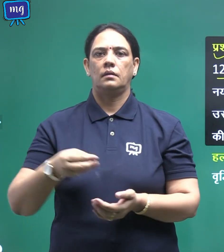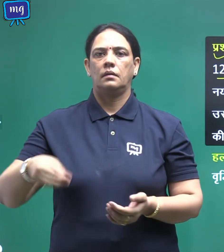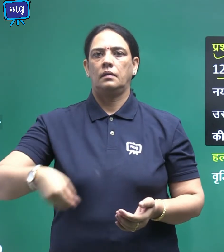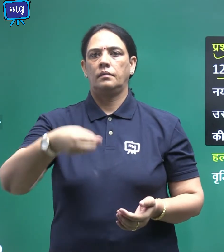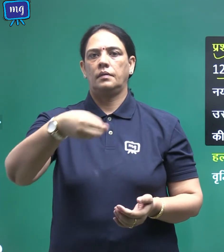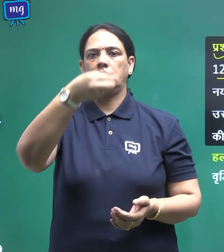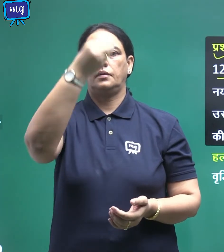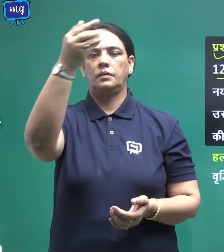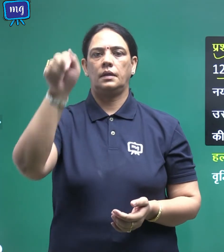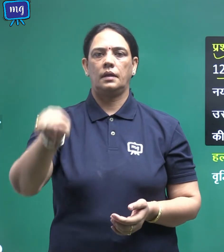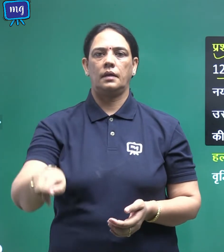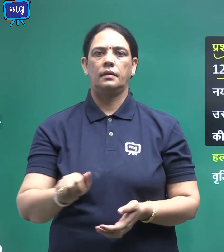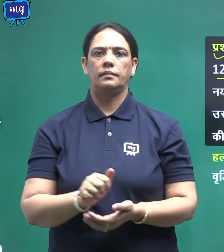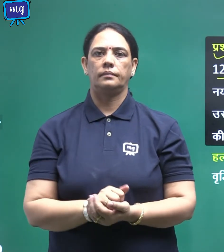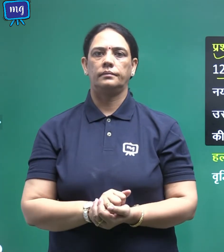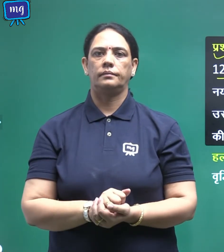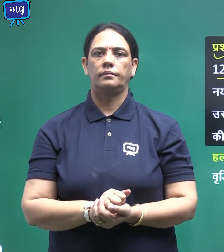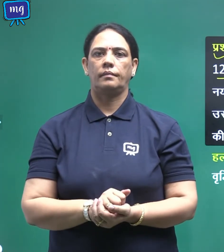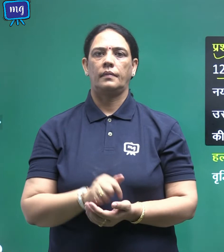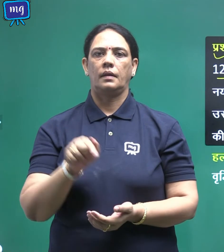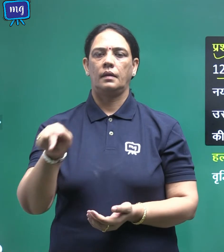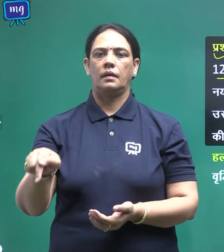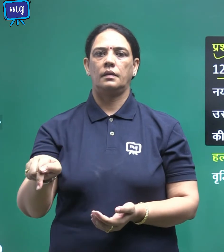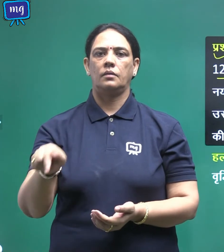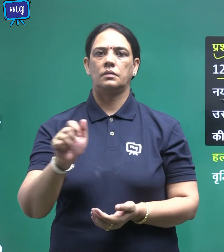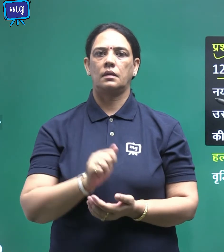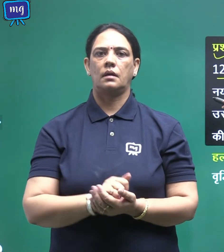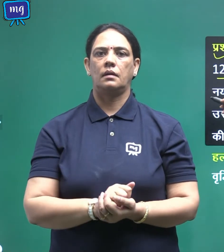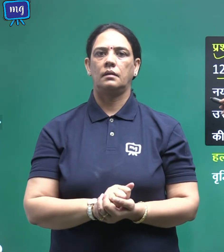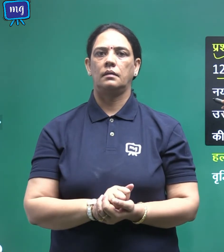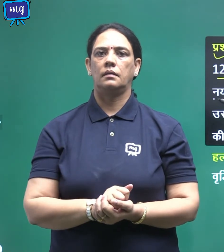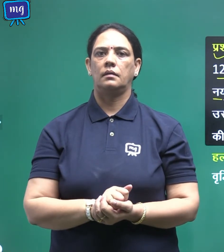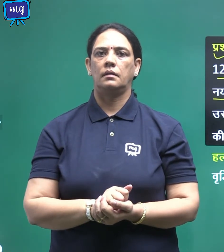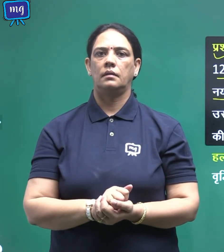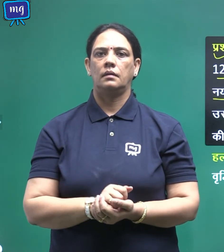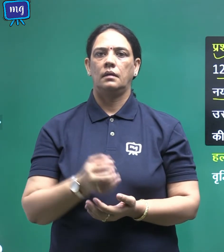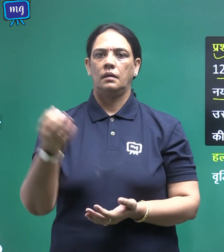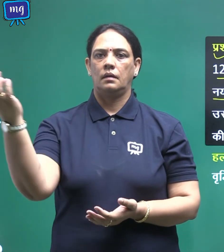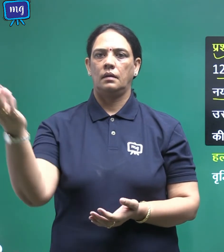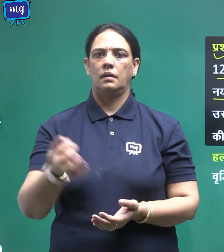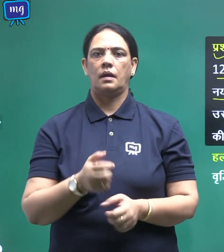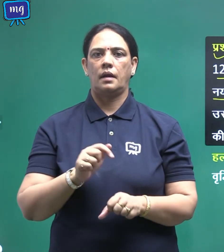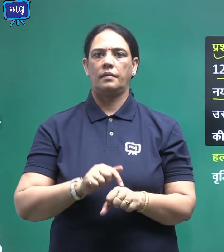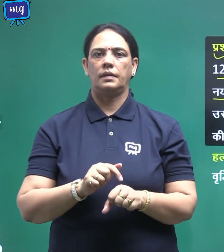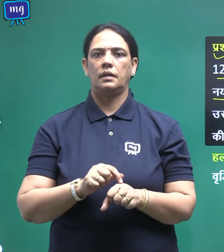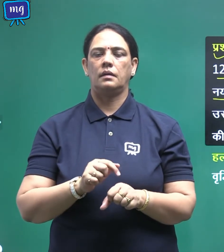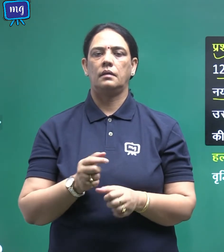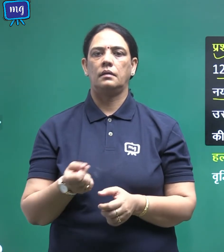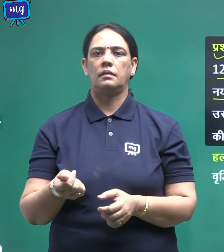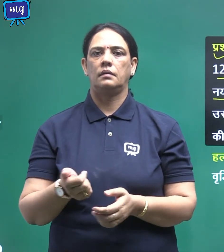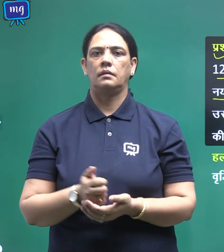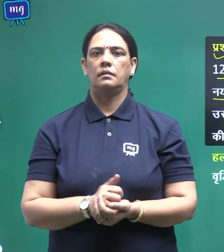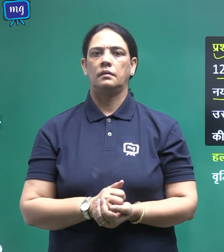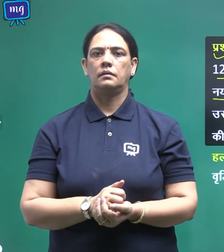वृद्धि होती है यदि उसका नया वेतन